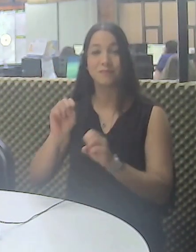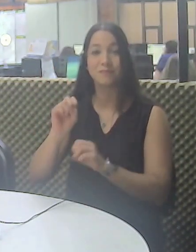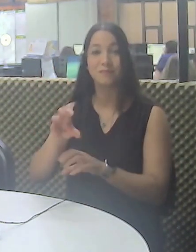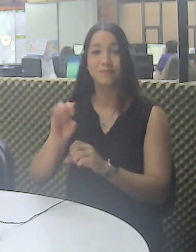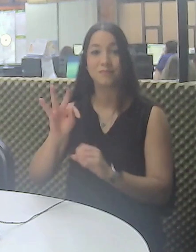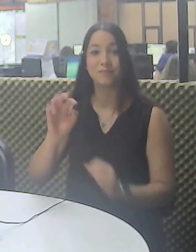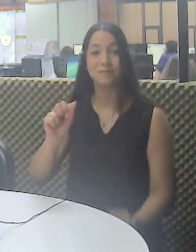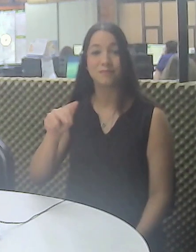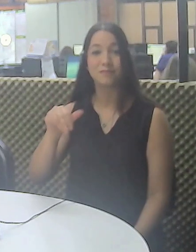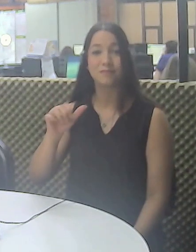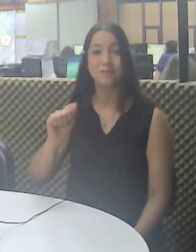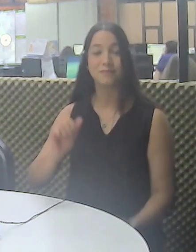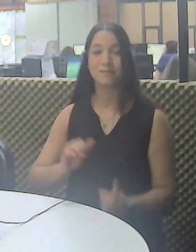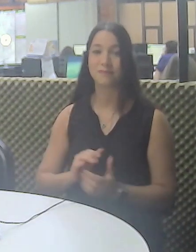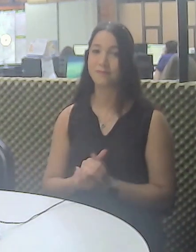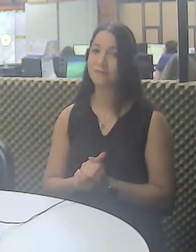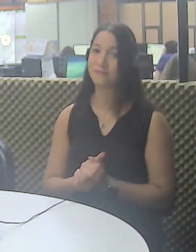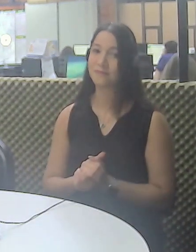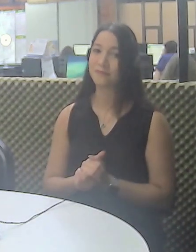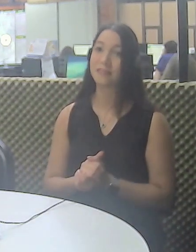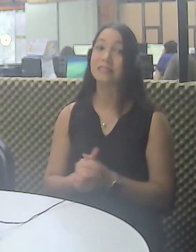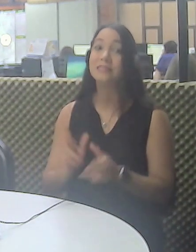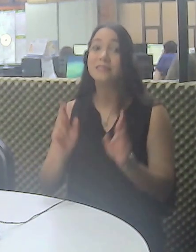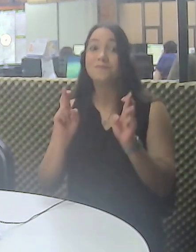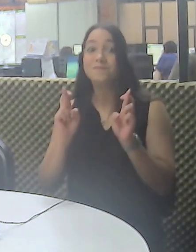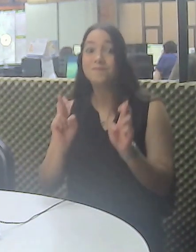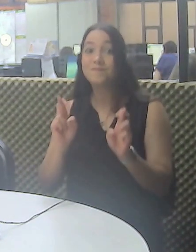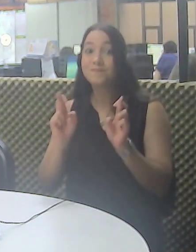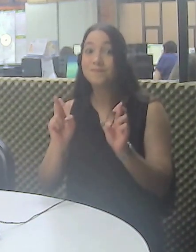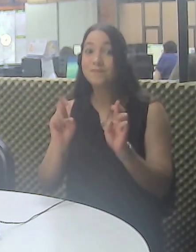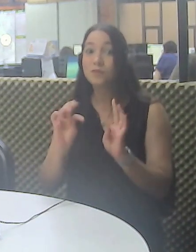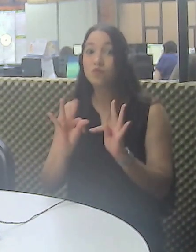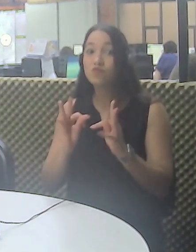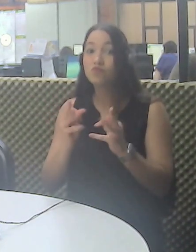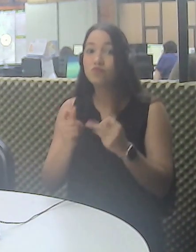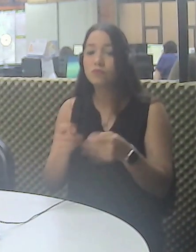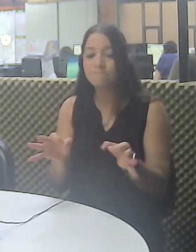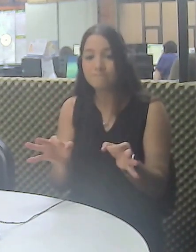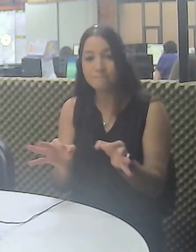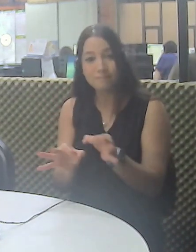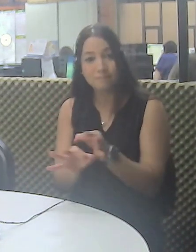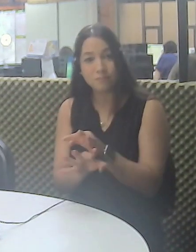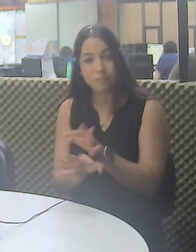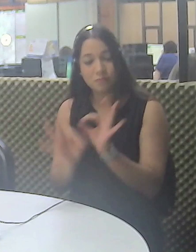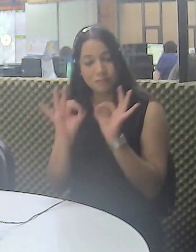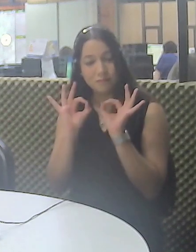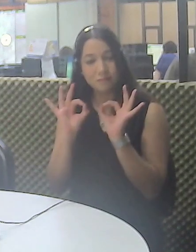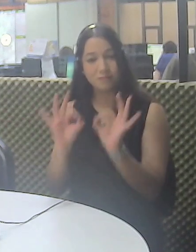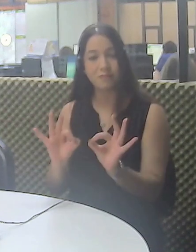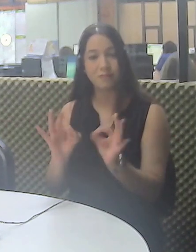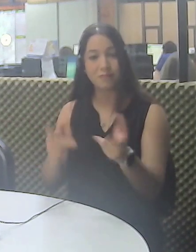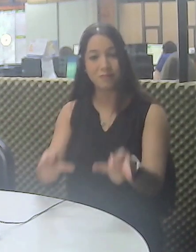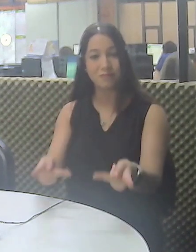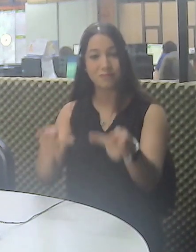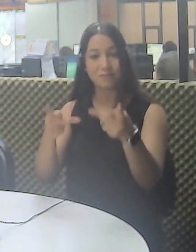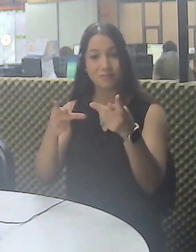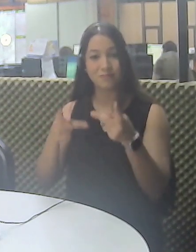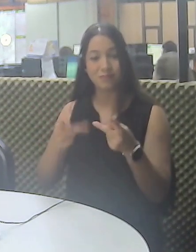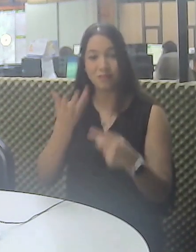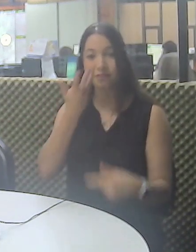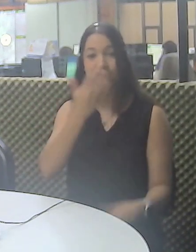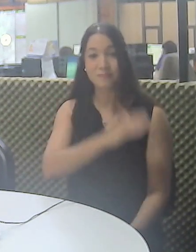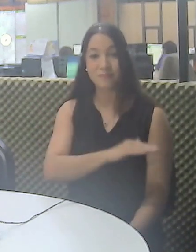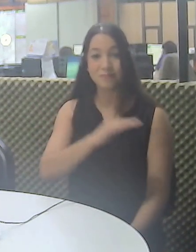Educação, Tânia Toledo. A gente deseja que tudo esteja preparado adequadamente para receber nossas